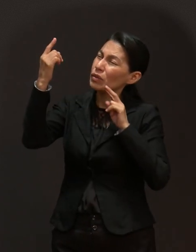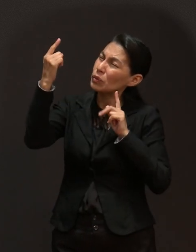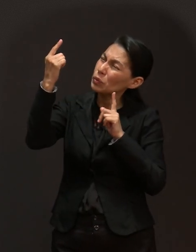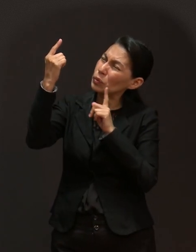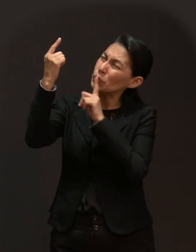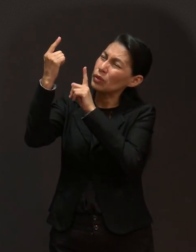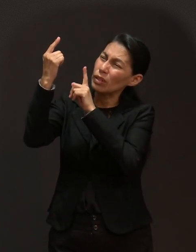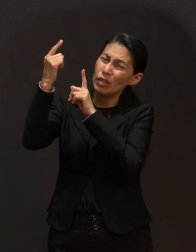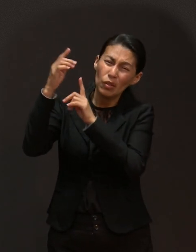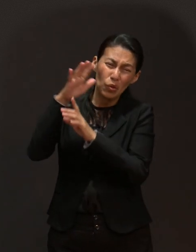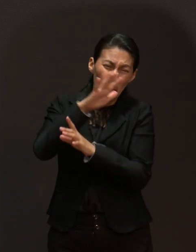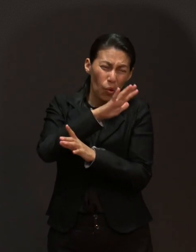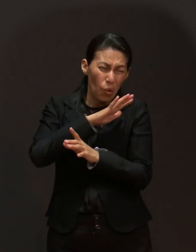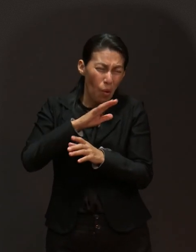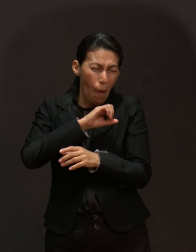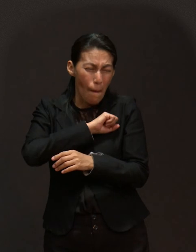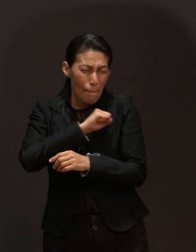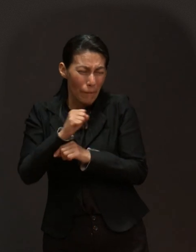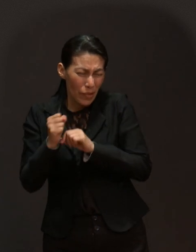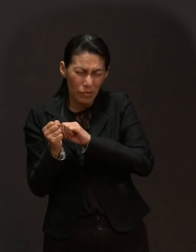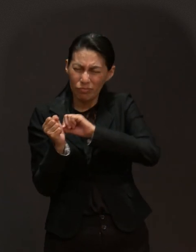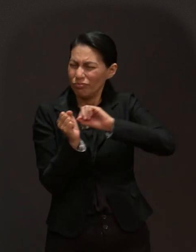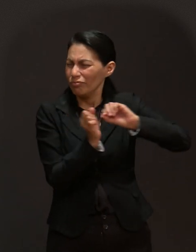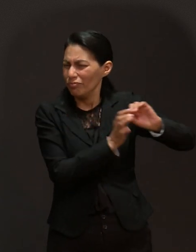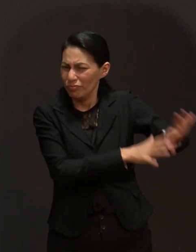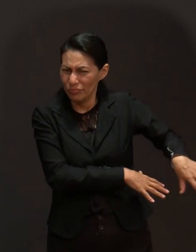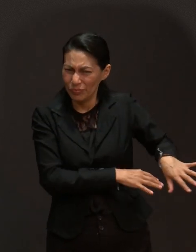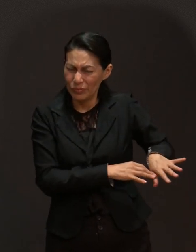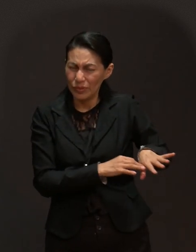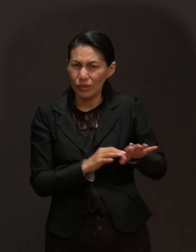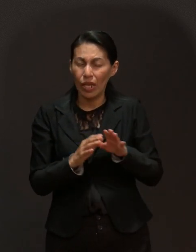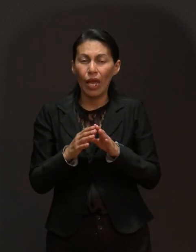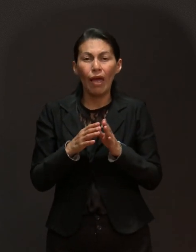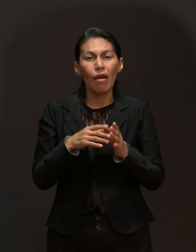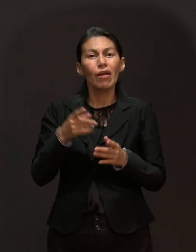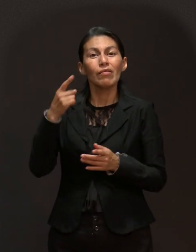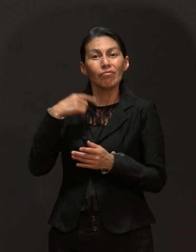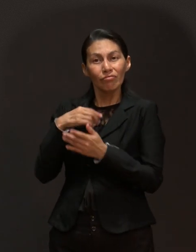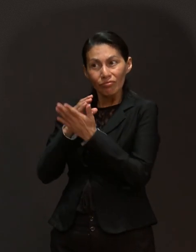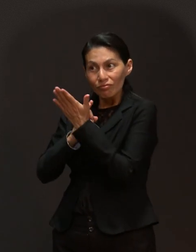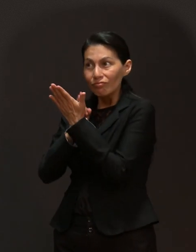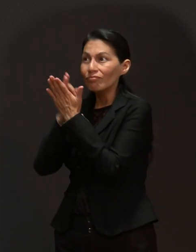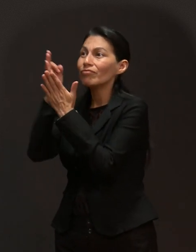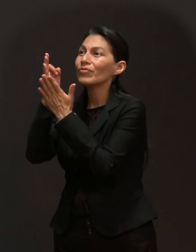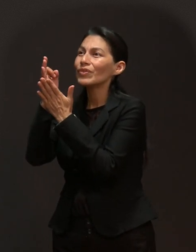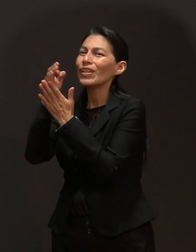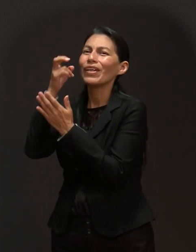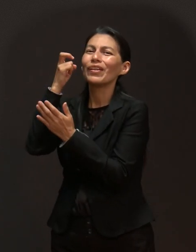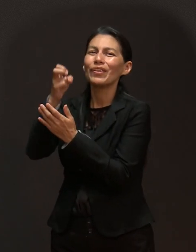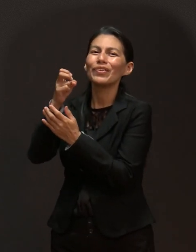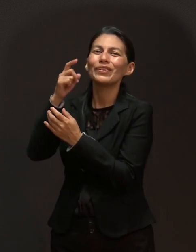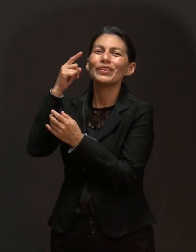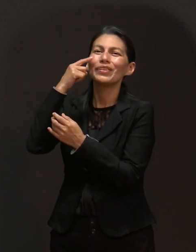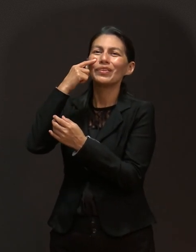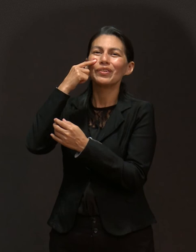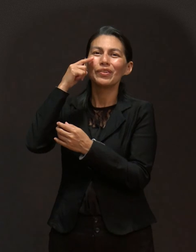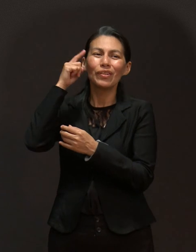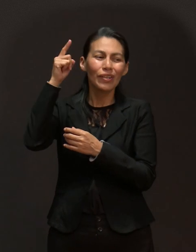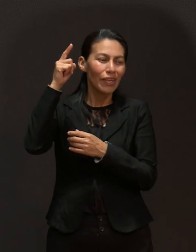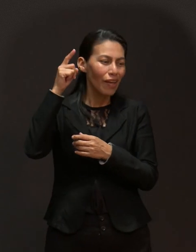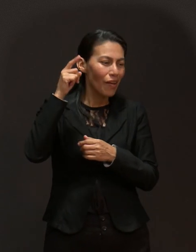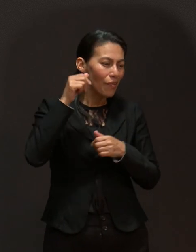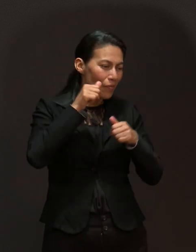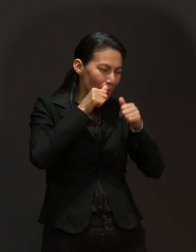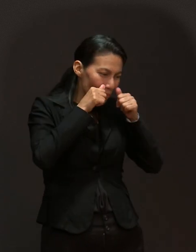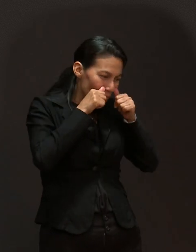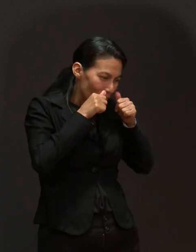convierten De sus malos Caminos Entonces Yo oiré